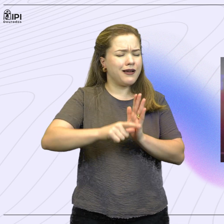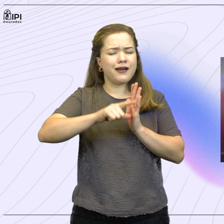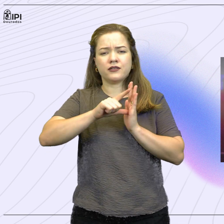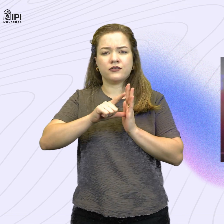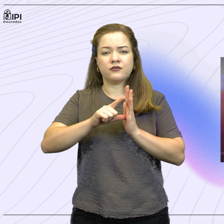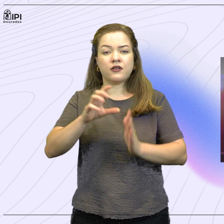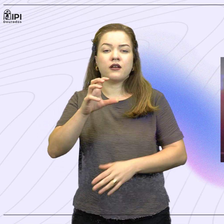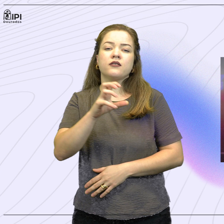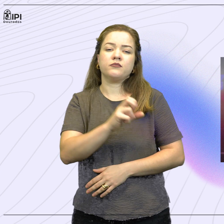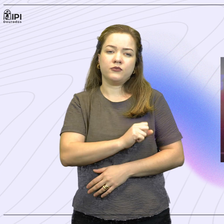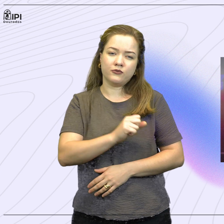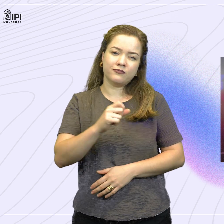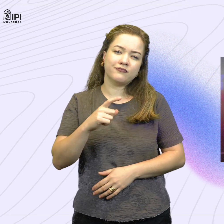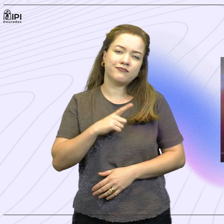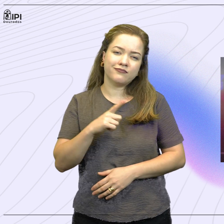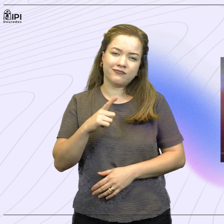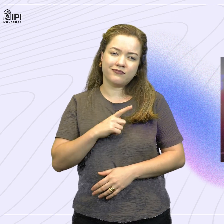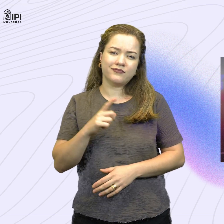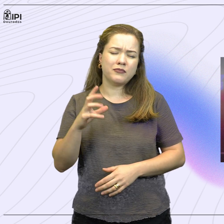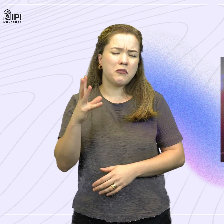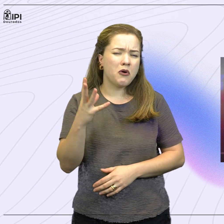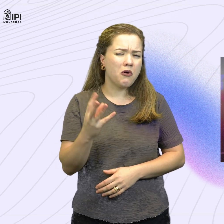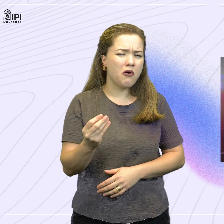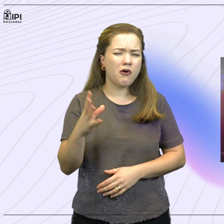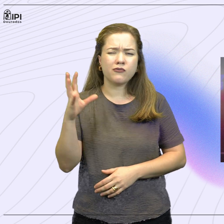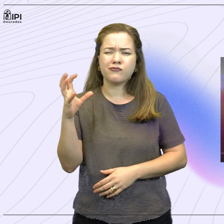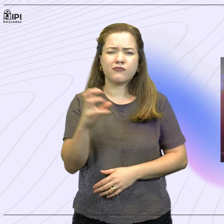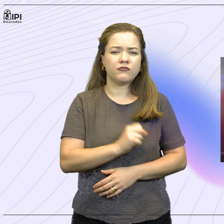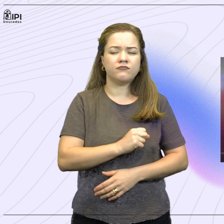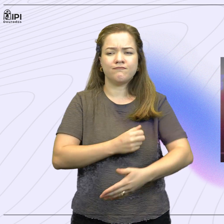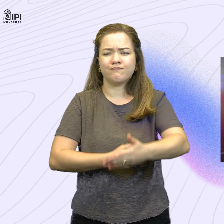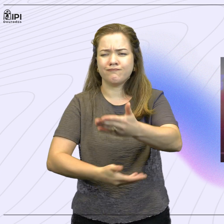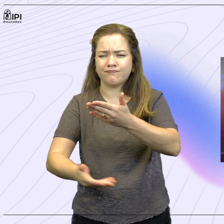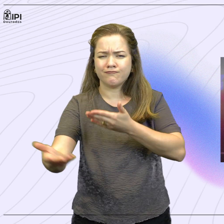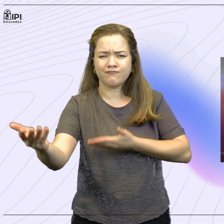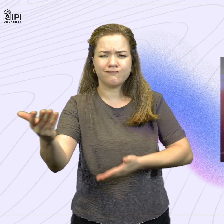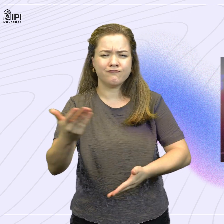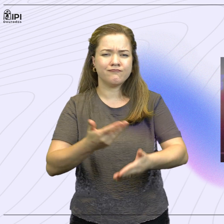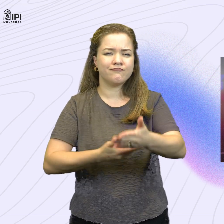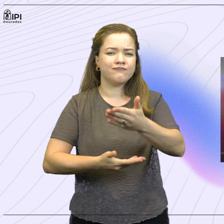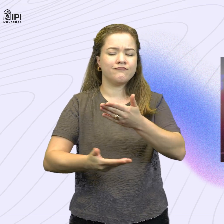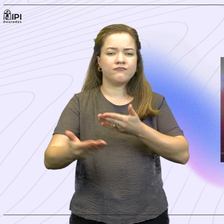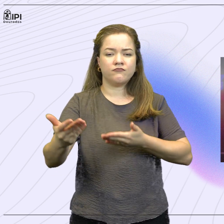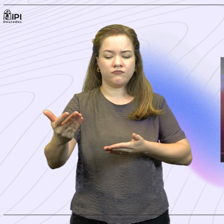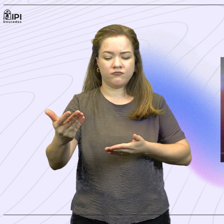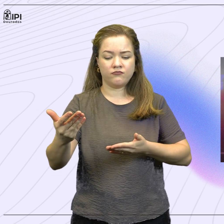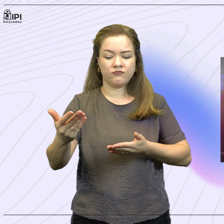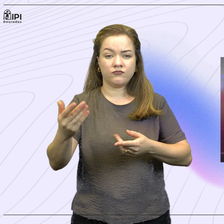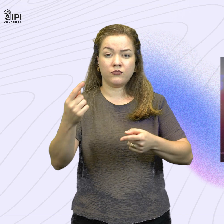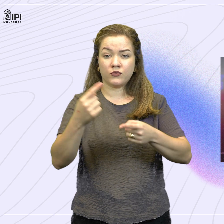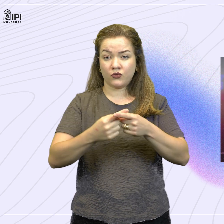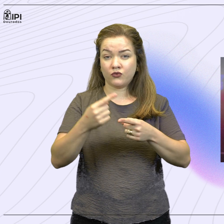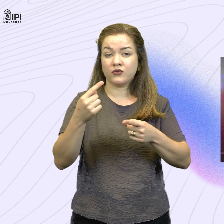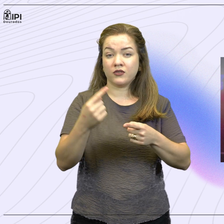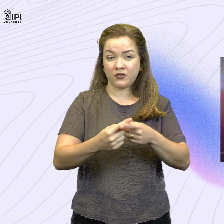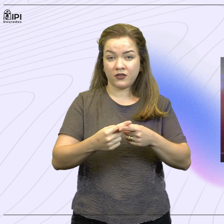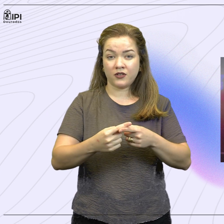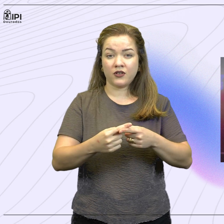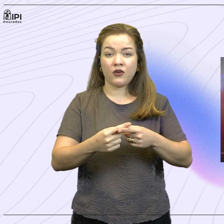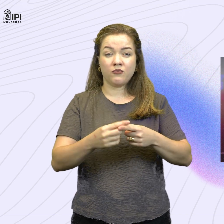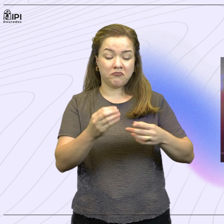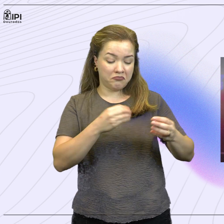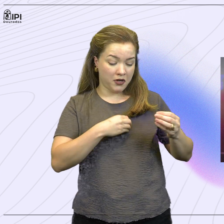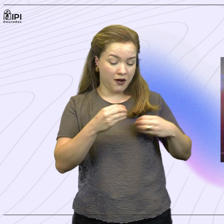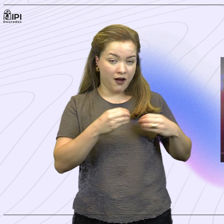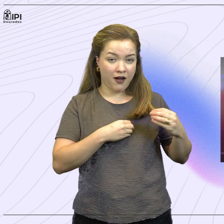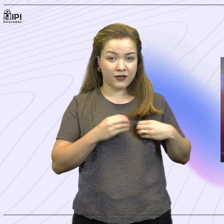amor. Tenham muito amor uns para com os outros, porque o amor cobre